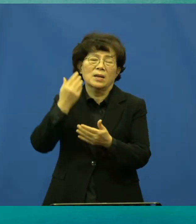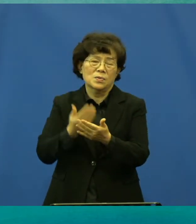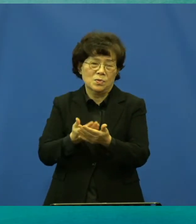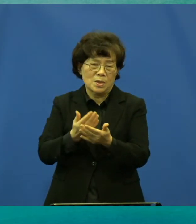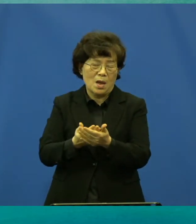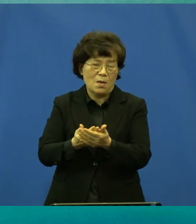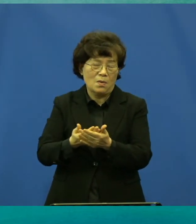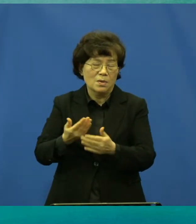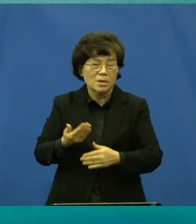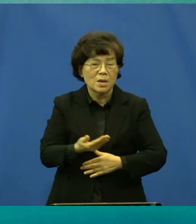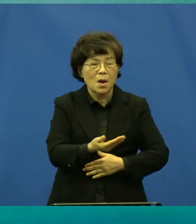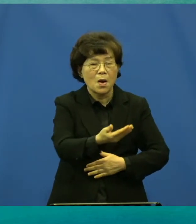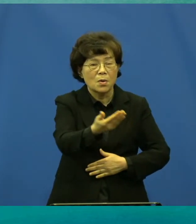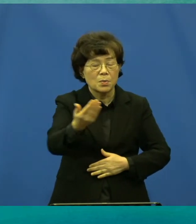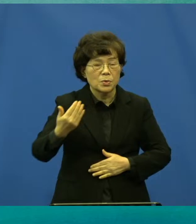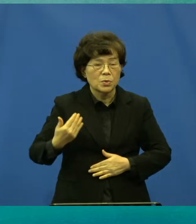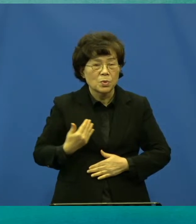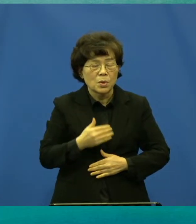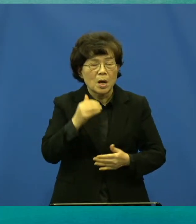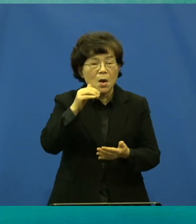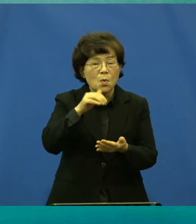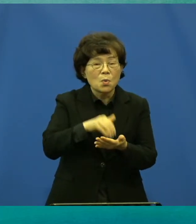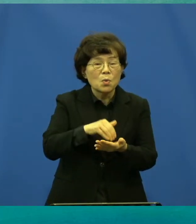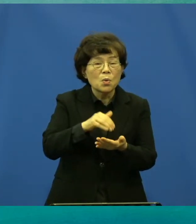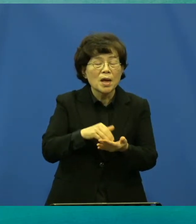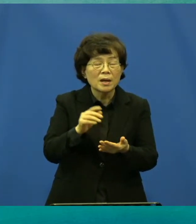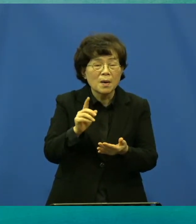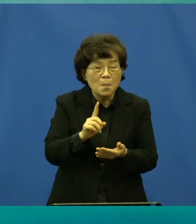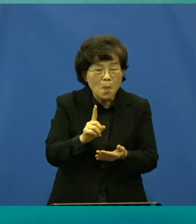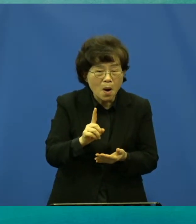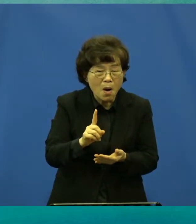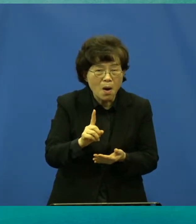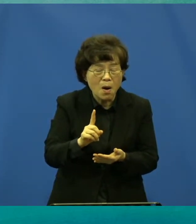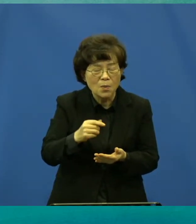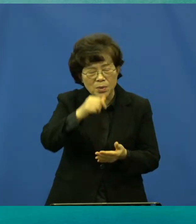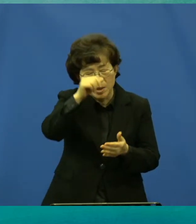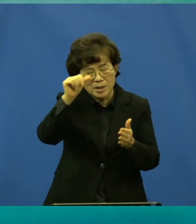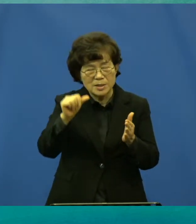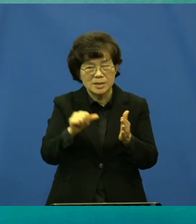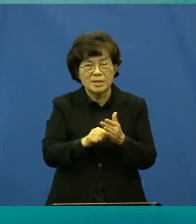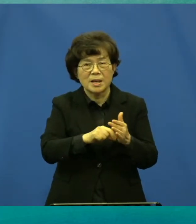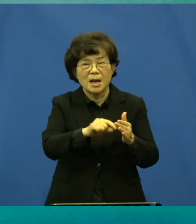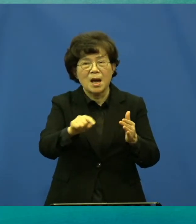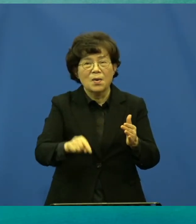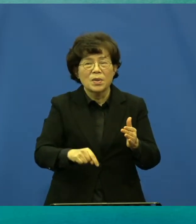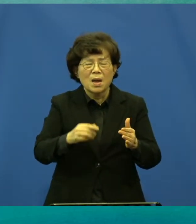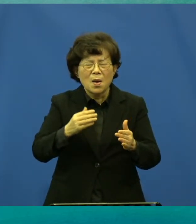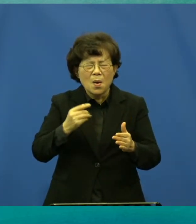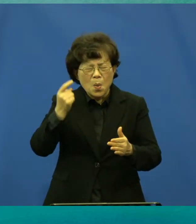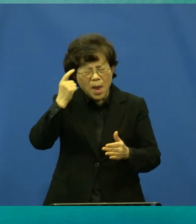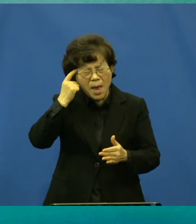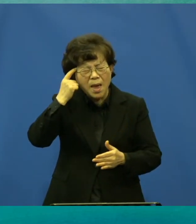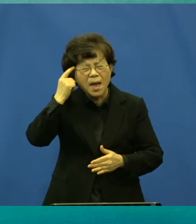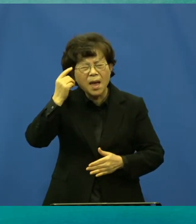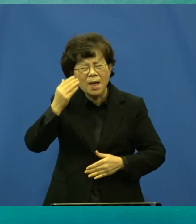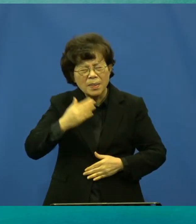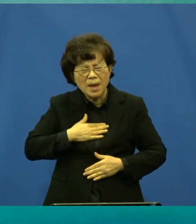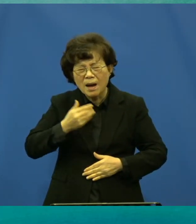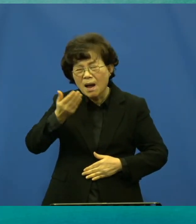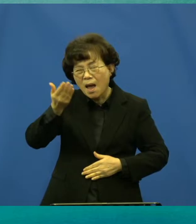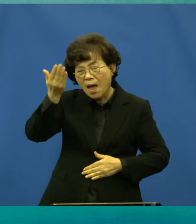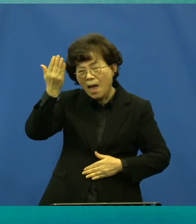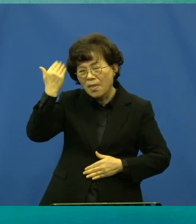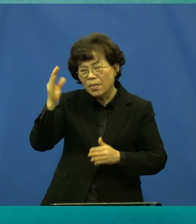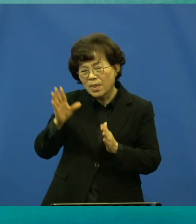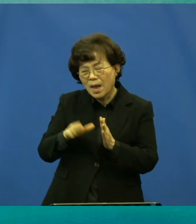여러분, 우리의 후회는 다 그겁니다. 여러분, 우리 인생의 후회는 왜 내가 그때